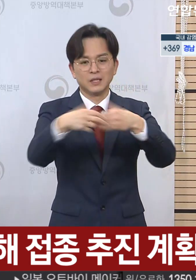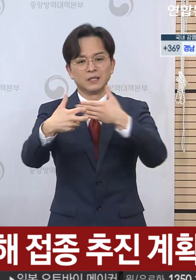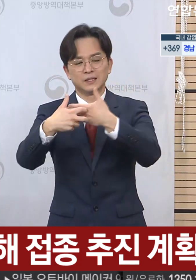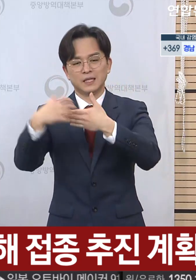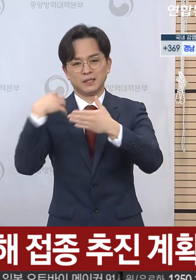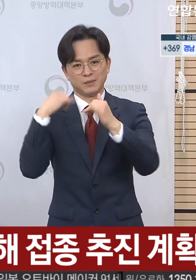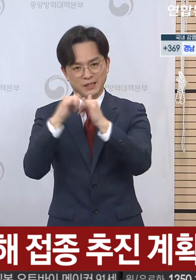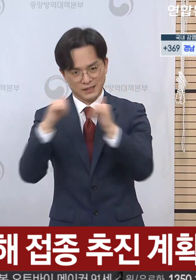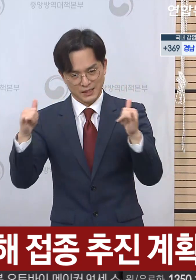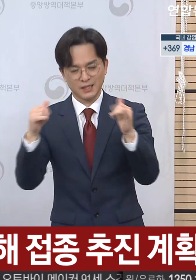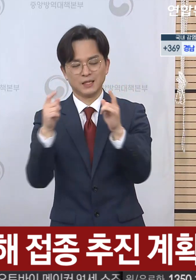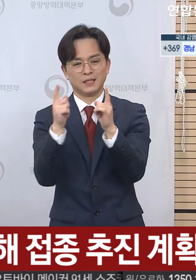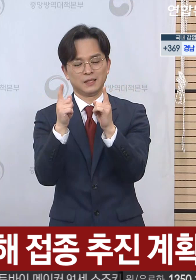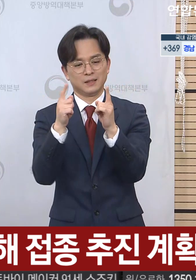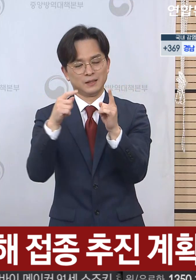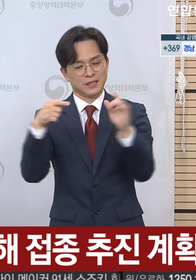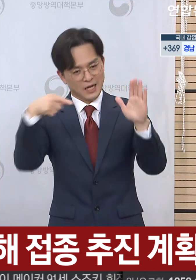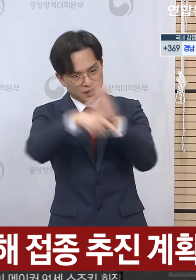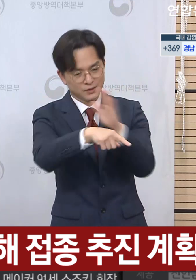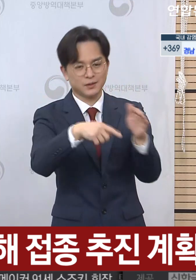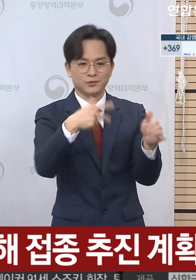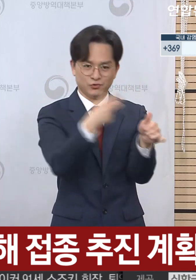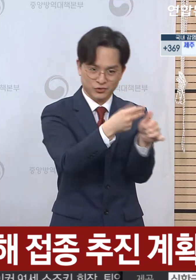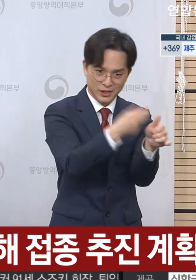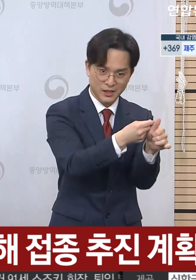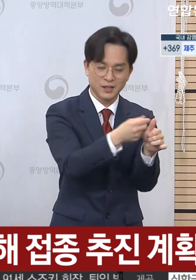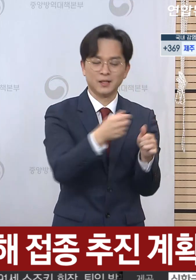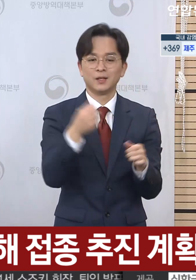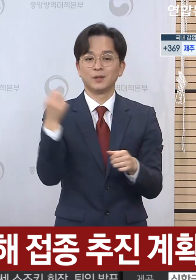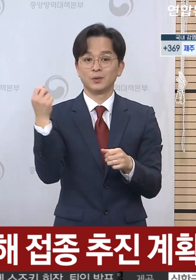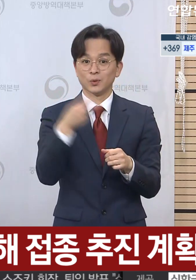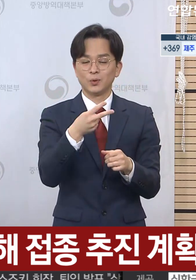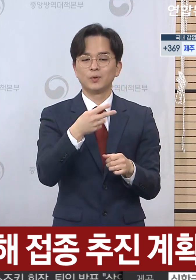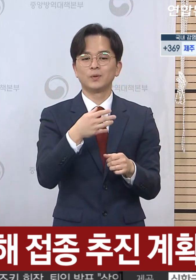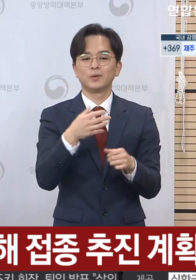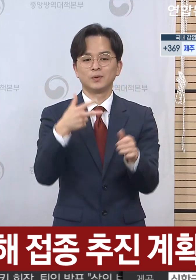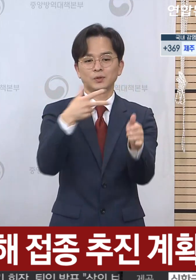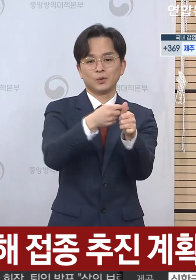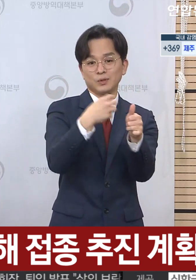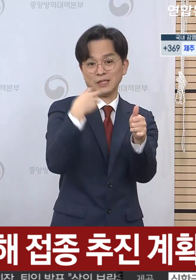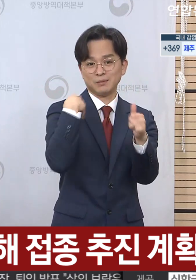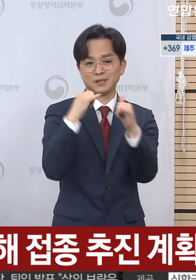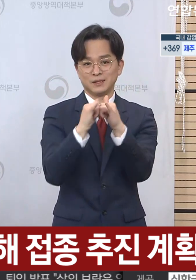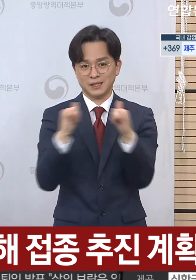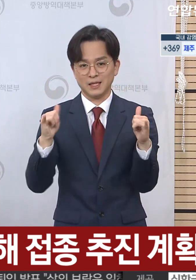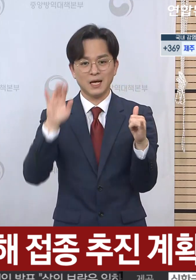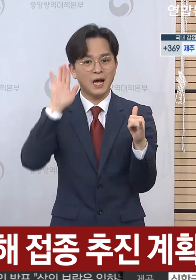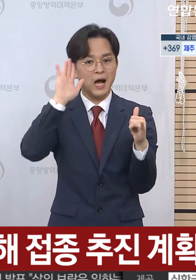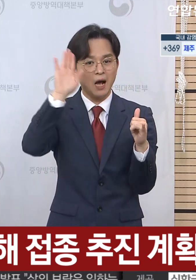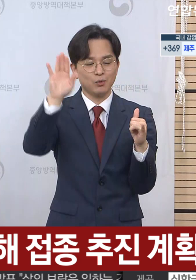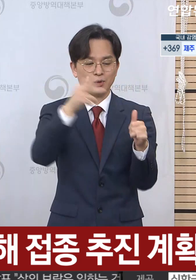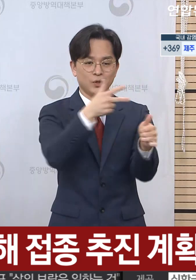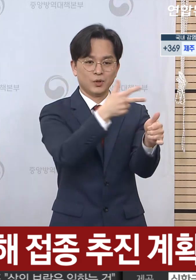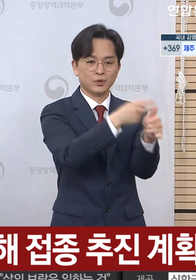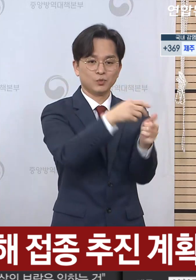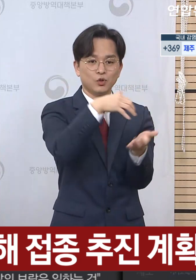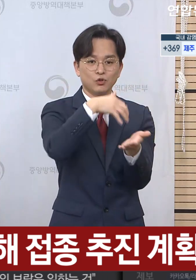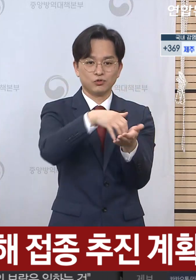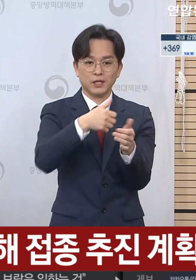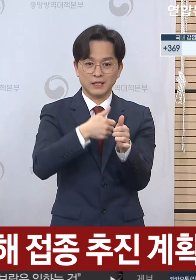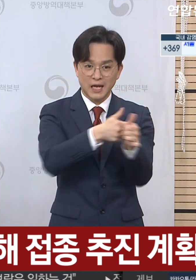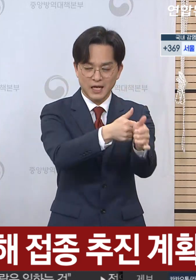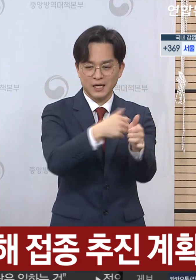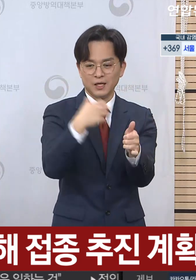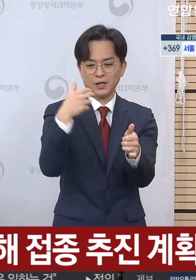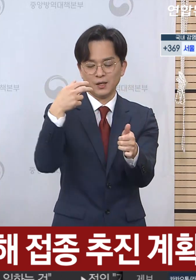의료 인력을 중심으로 접종이 시행됩니다. 그리고 접종 인력은 향후 백신의 공급량에 맞춰서 점진적으로